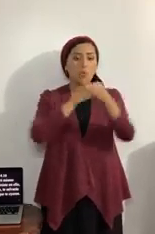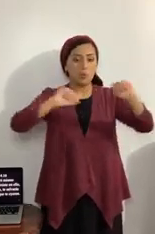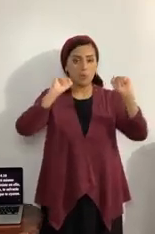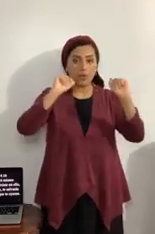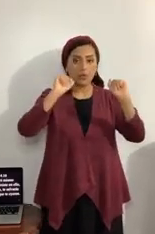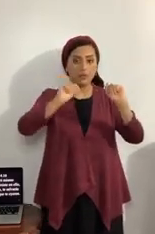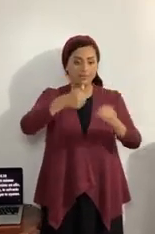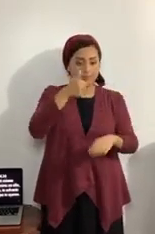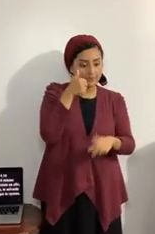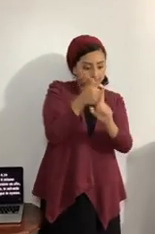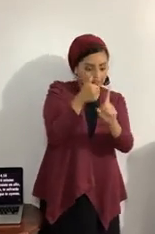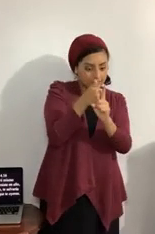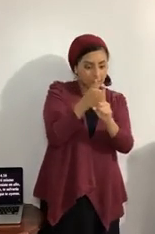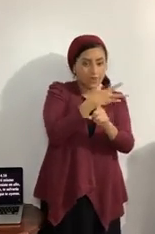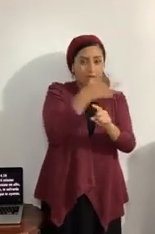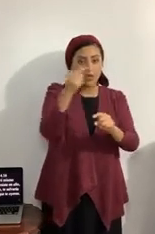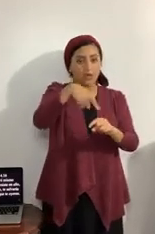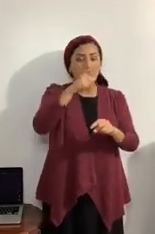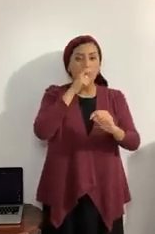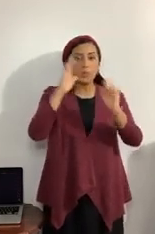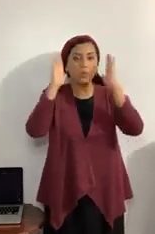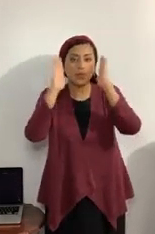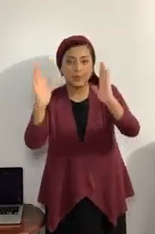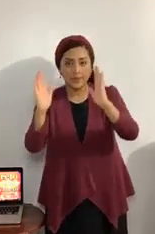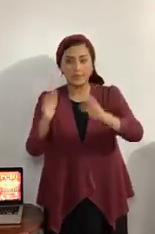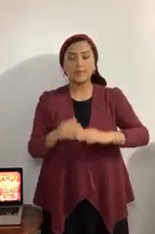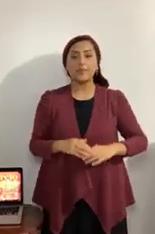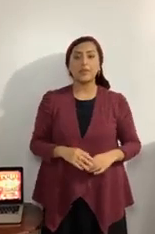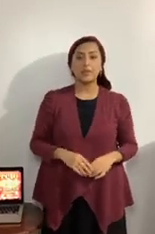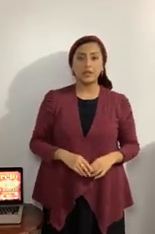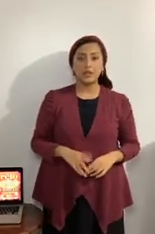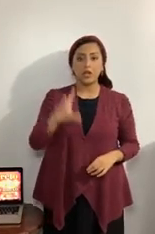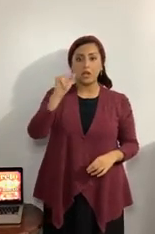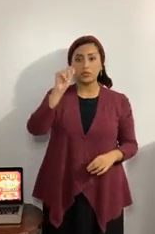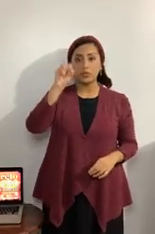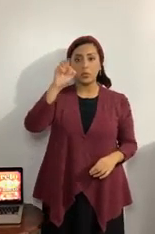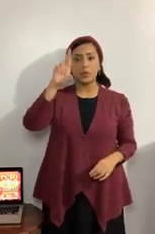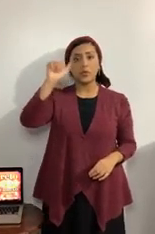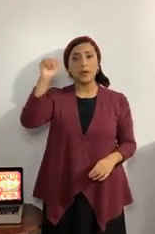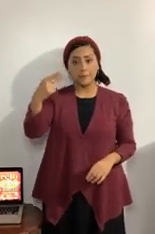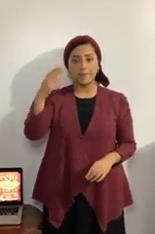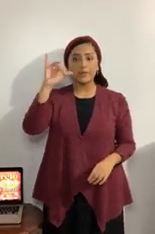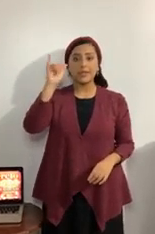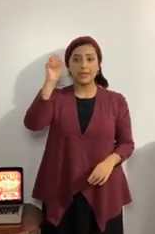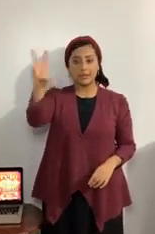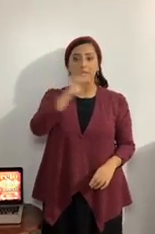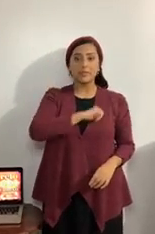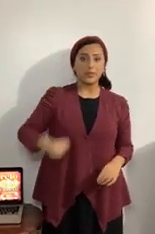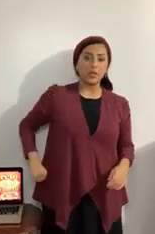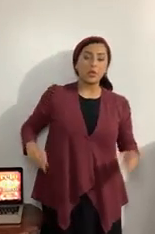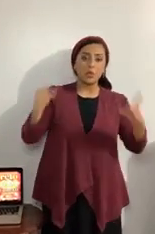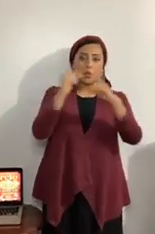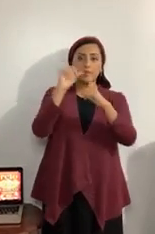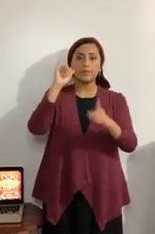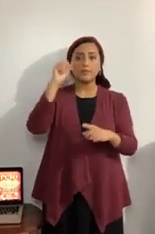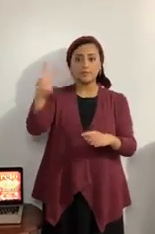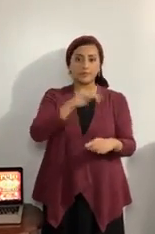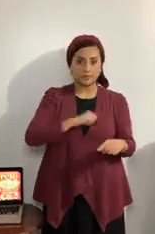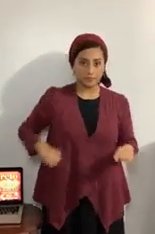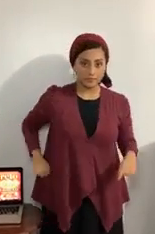a ti mismo y a los que te oyeren. La Torah, Yahshua HaMashiach, las palabras de Yahshua HaMashiach. Le está